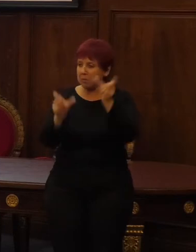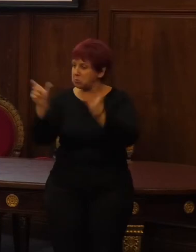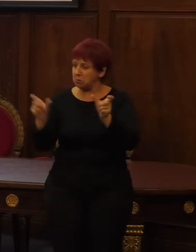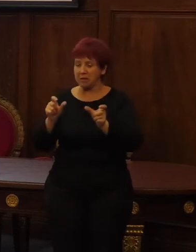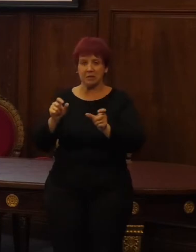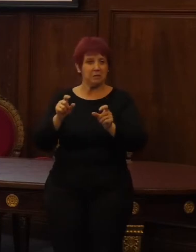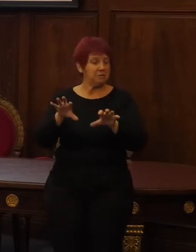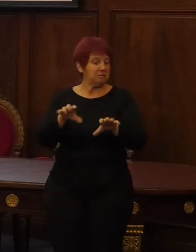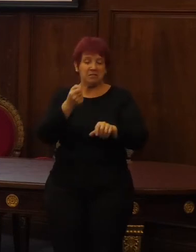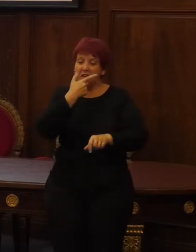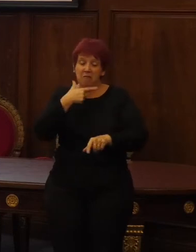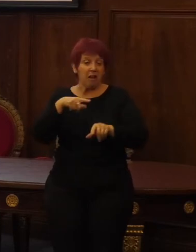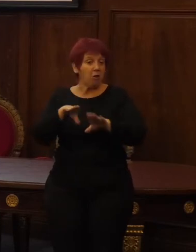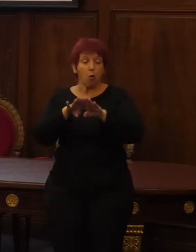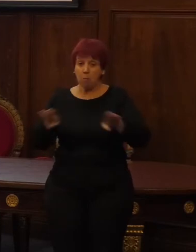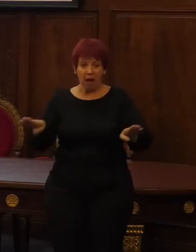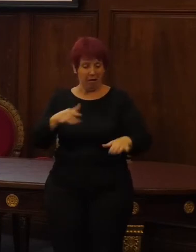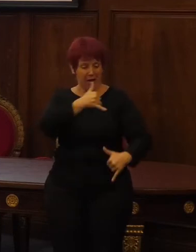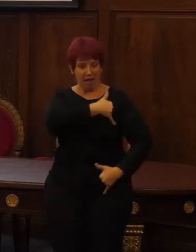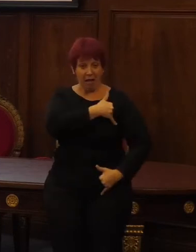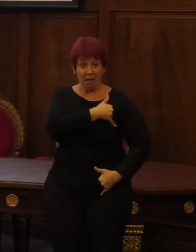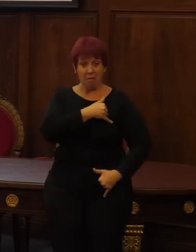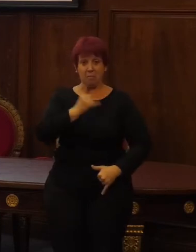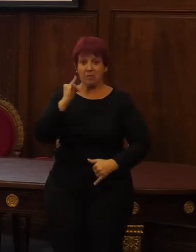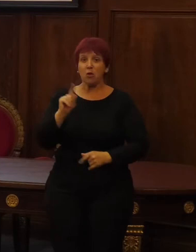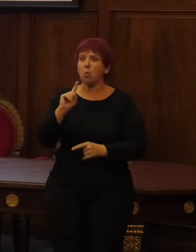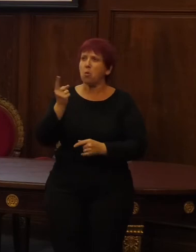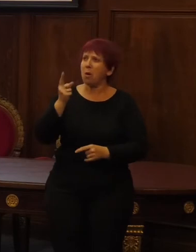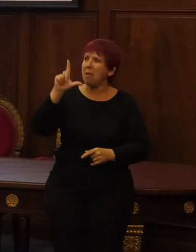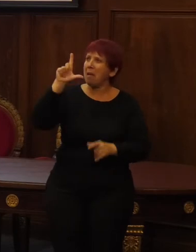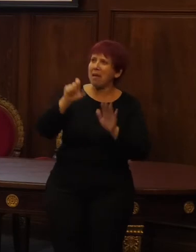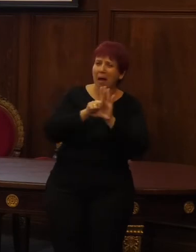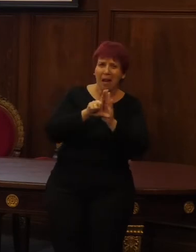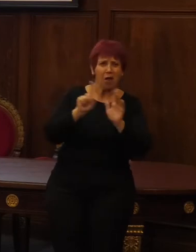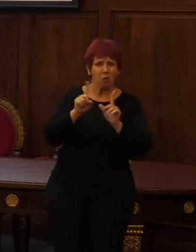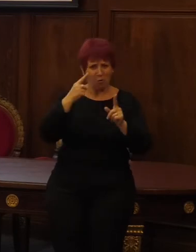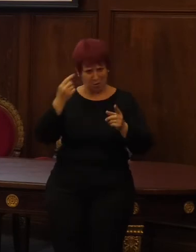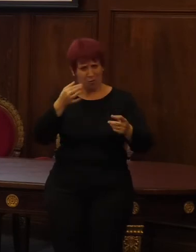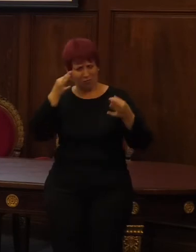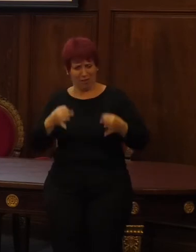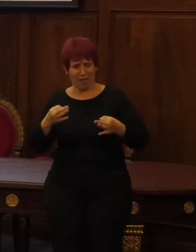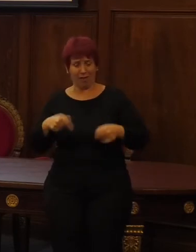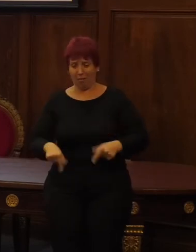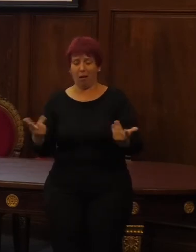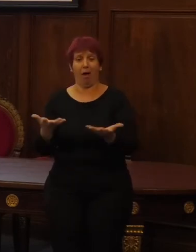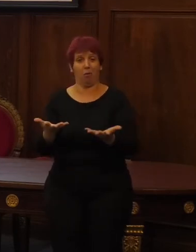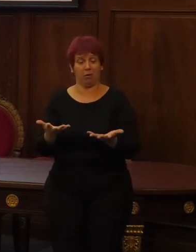y militares, que no es solo legal, sino fundamentalmente vital y de diagramación de lo real.